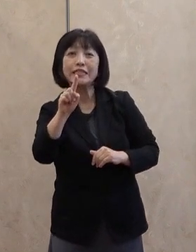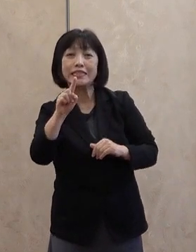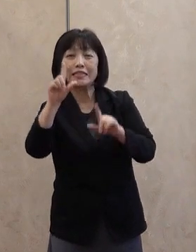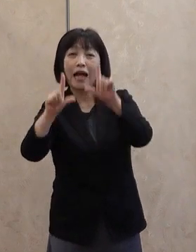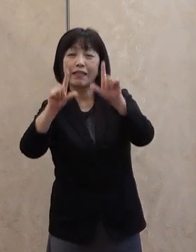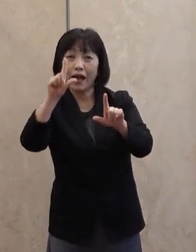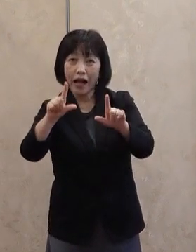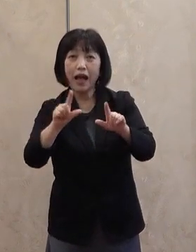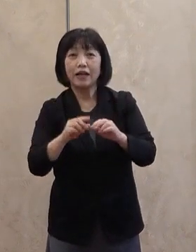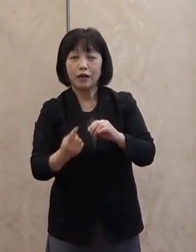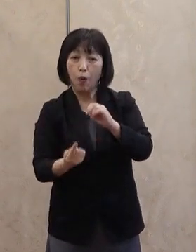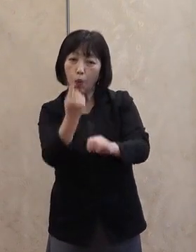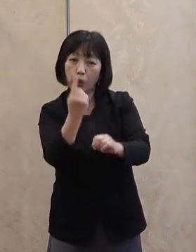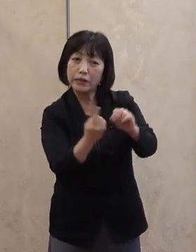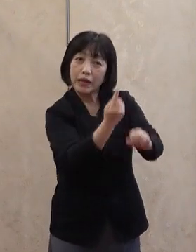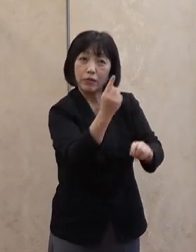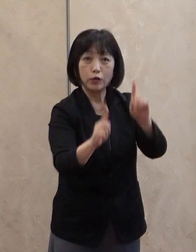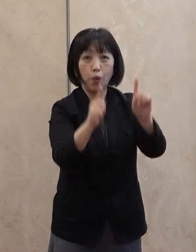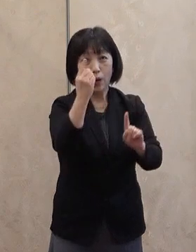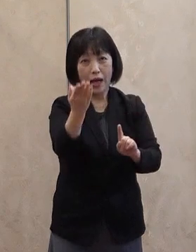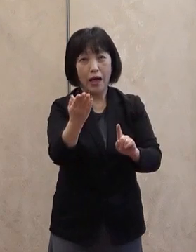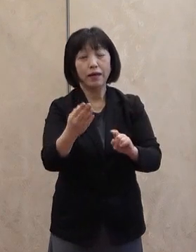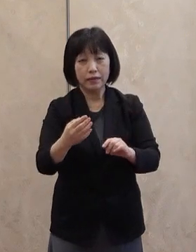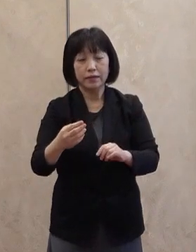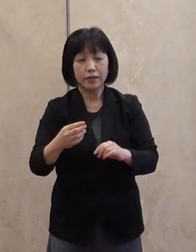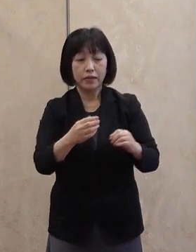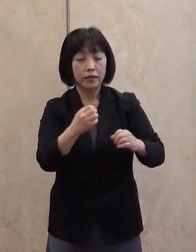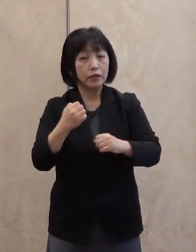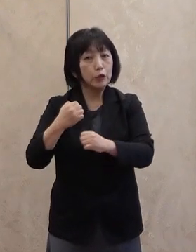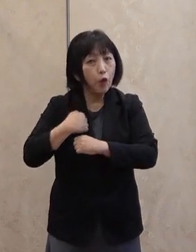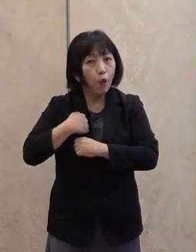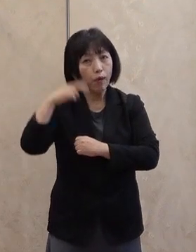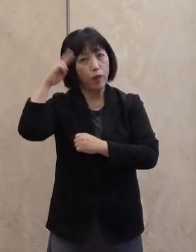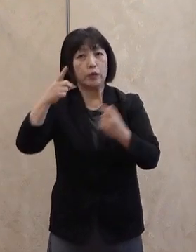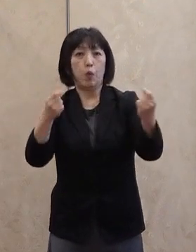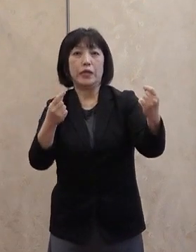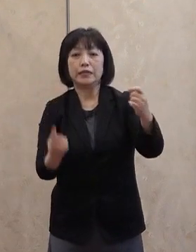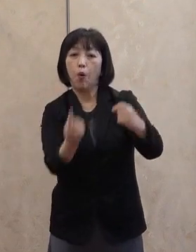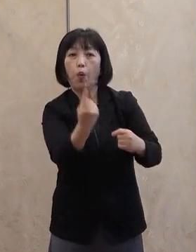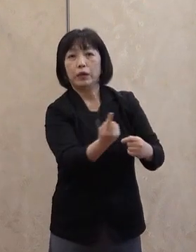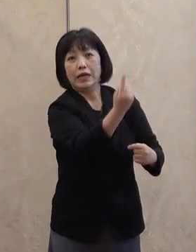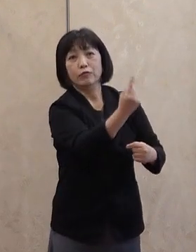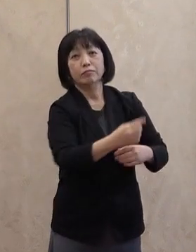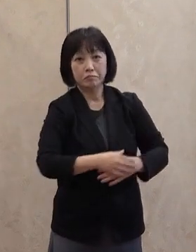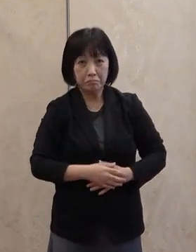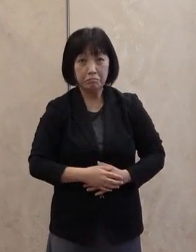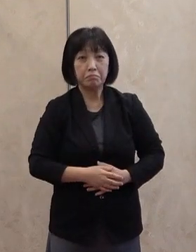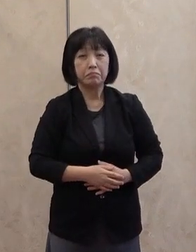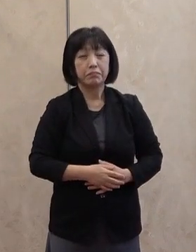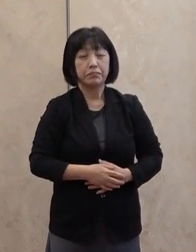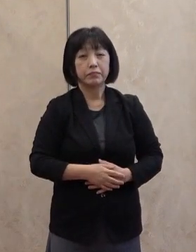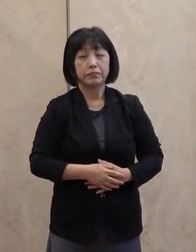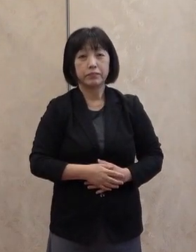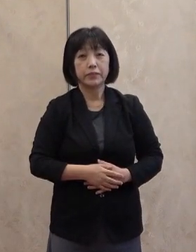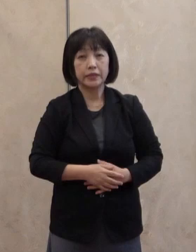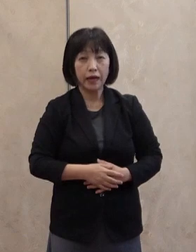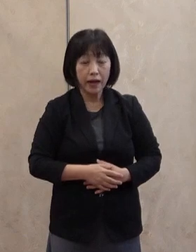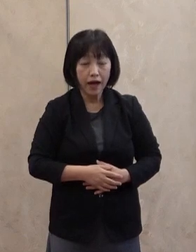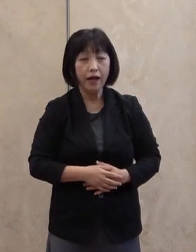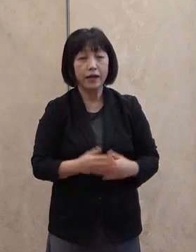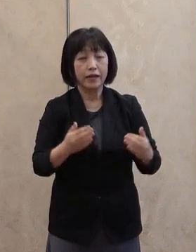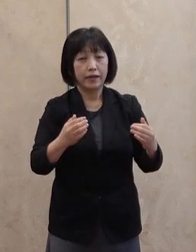ということだと思ってます。兵庫はこれやっぱ出荷している、大阪と同じように出荷してますので、そういった意味ではこの取るべき対